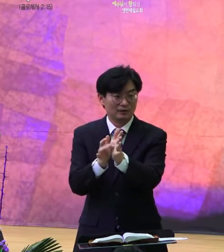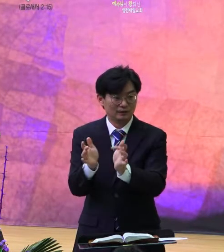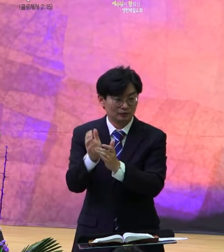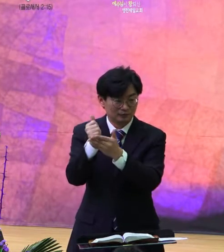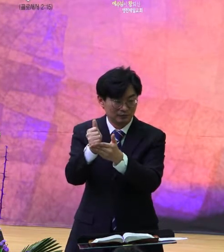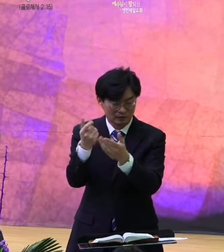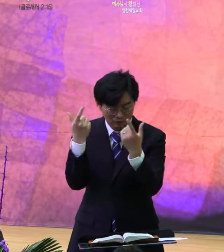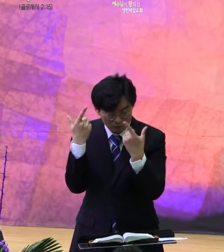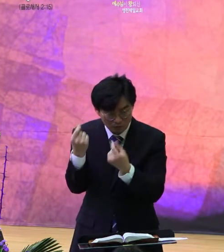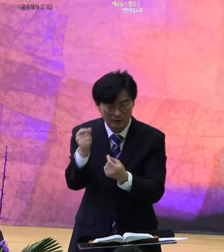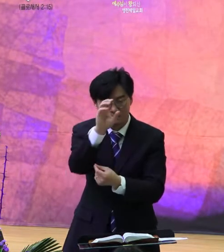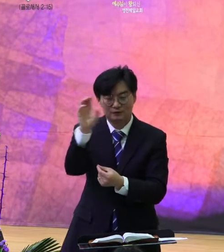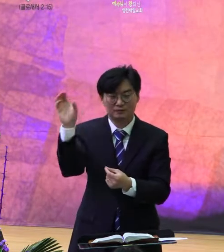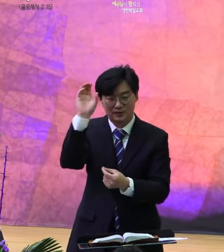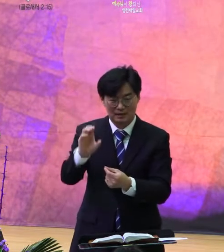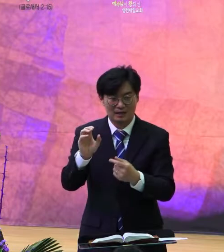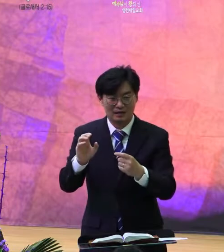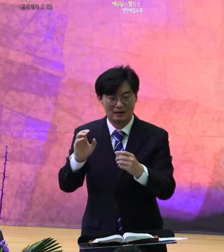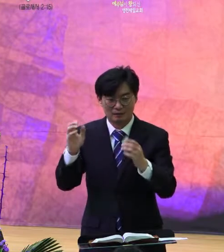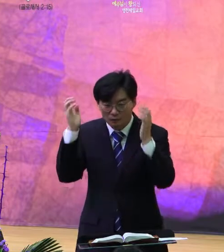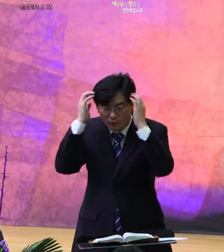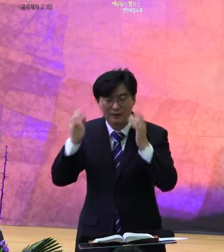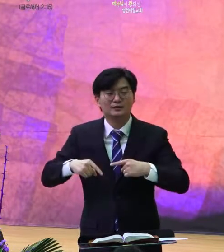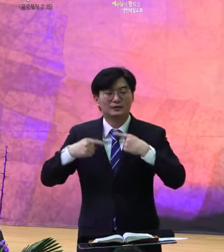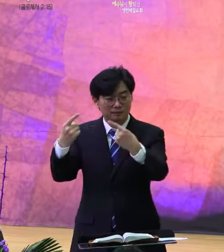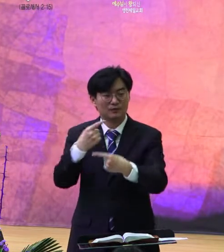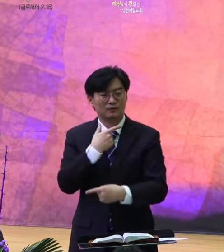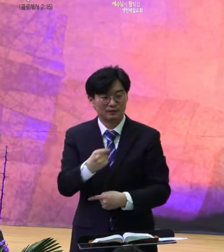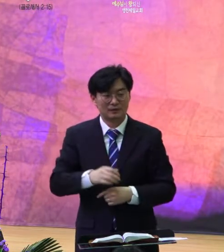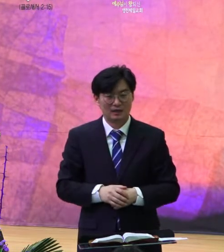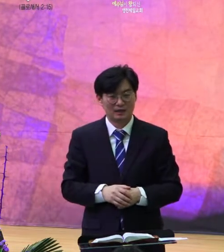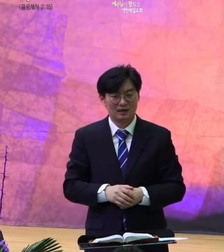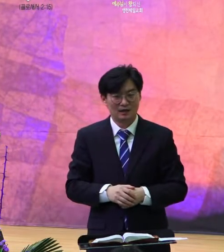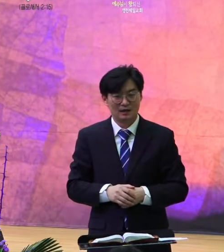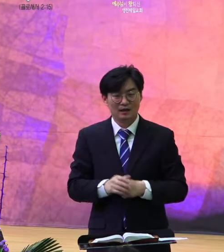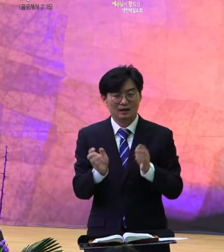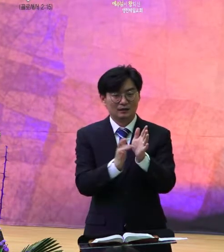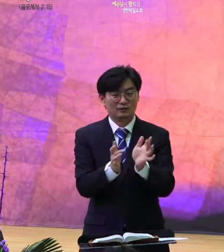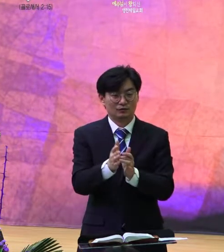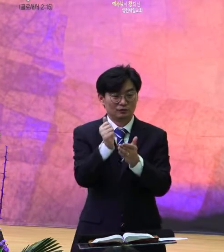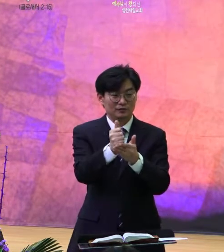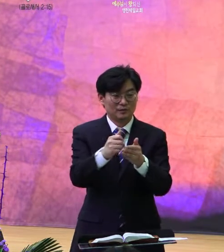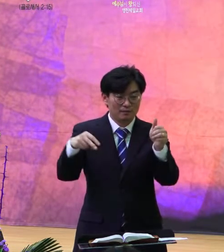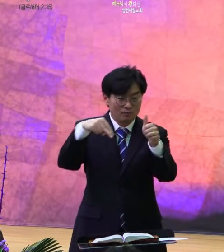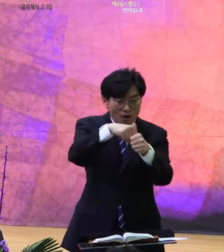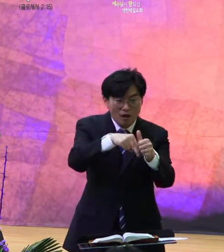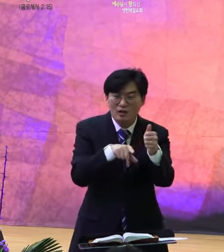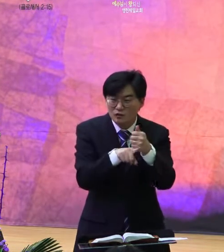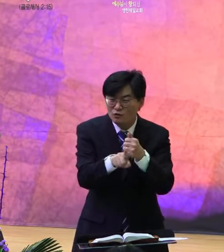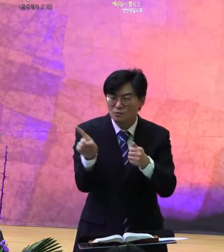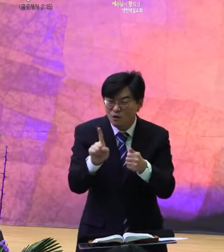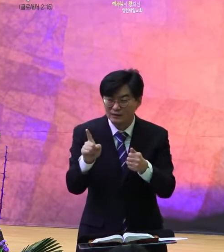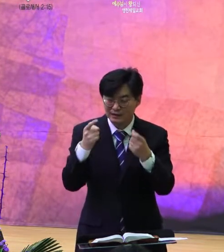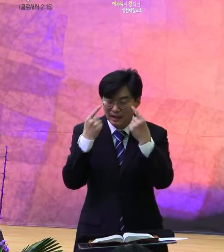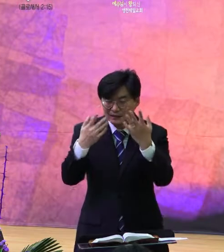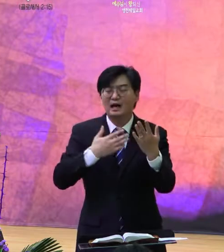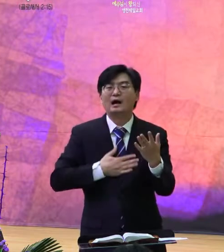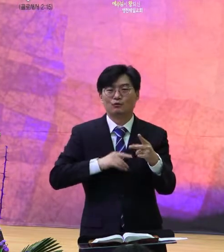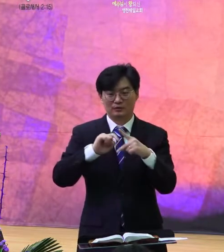있기를 바랍니다. 더 간절히 기도하고 십자가를 더 깊이 더 많이 묵상하고 성경을